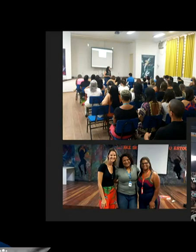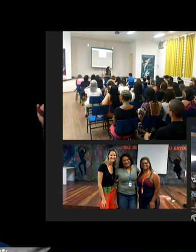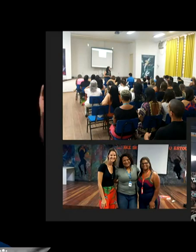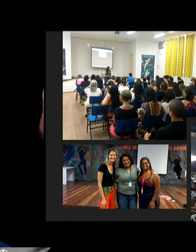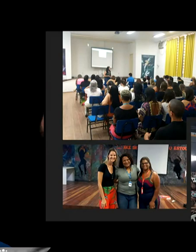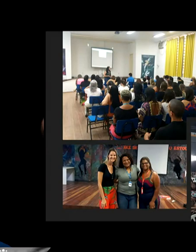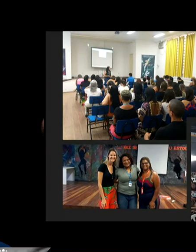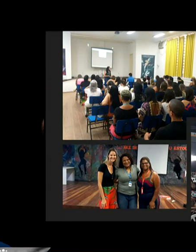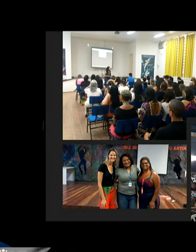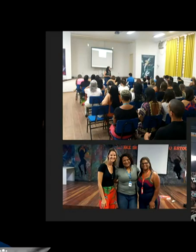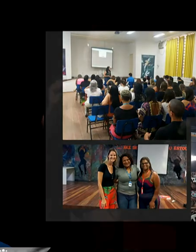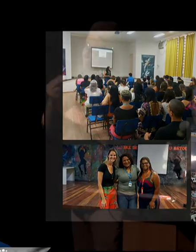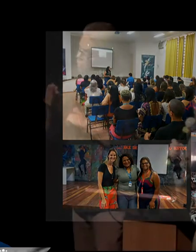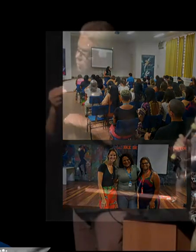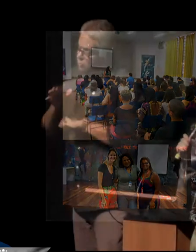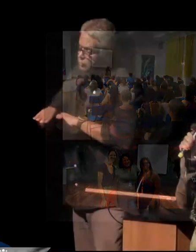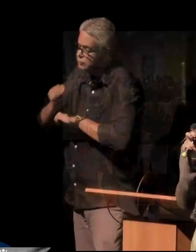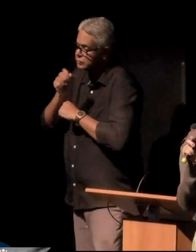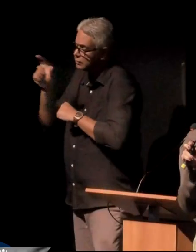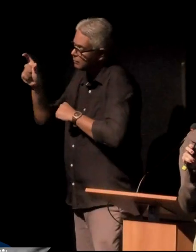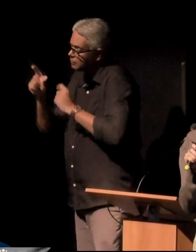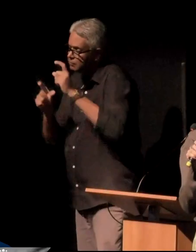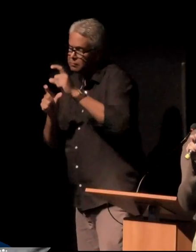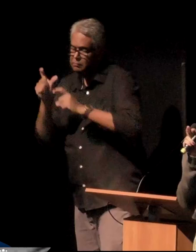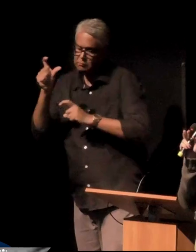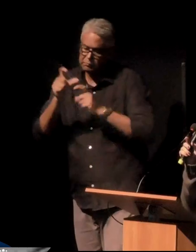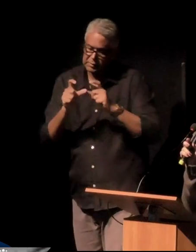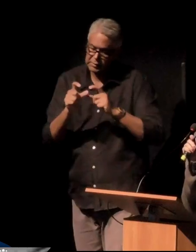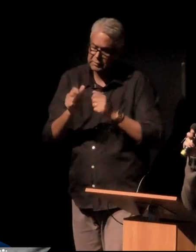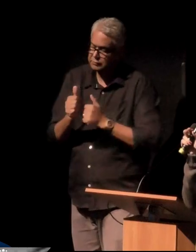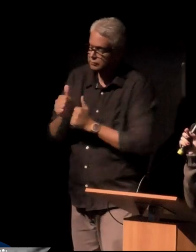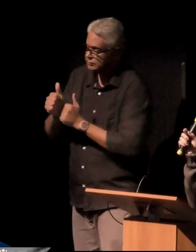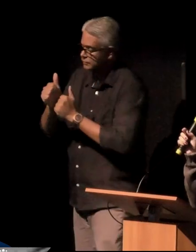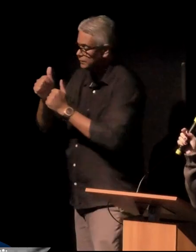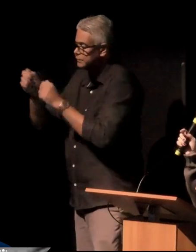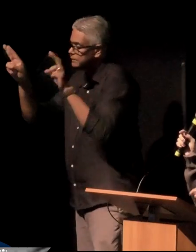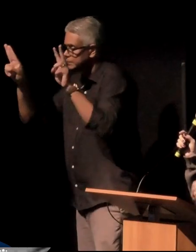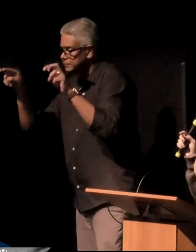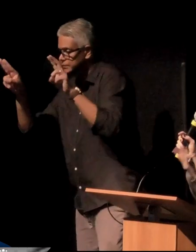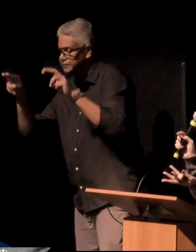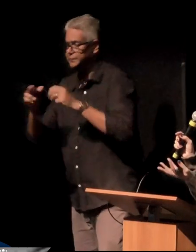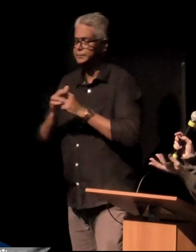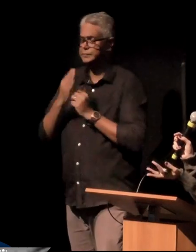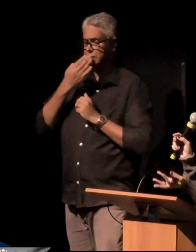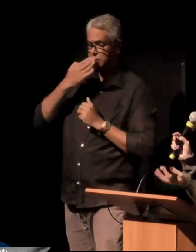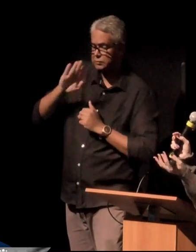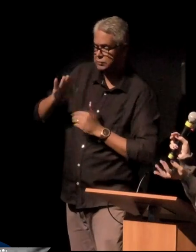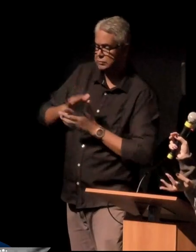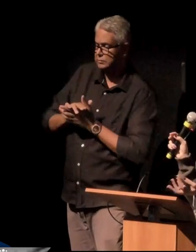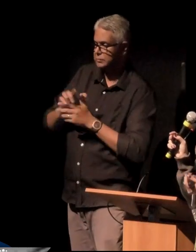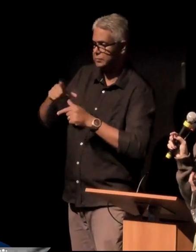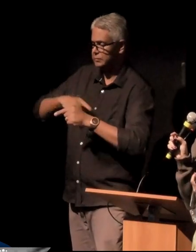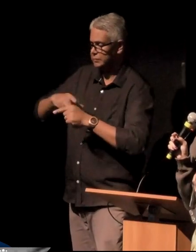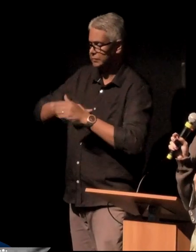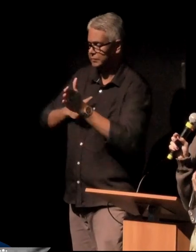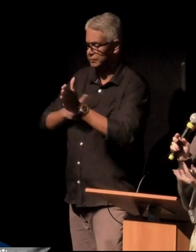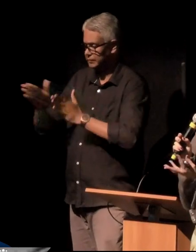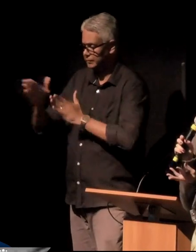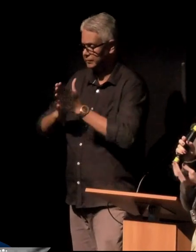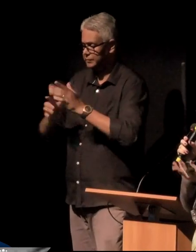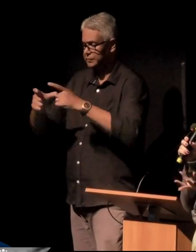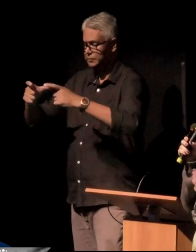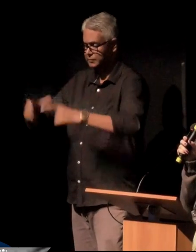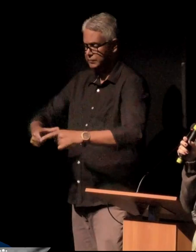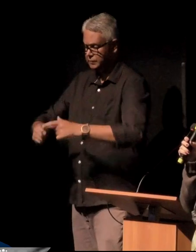por busca de palavras-chaves né de segmento de tema alguma coisa do tipo para que ele tem ali é